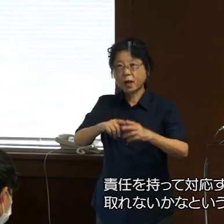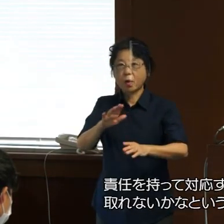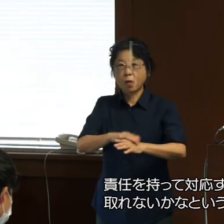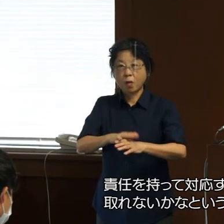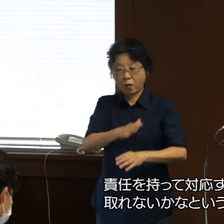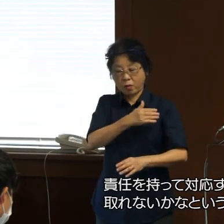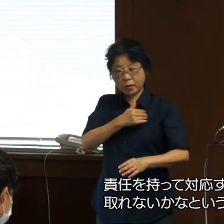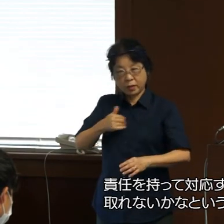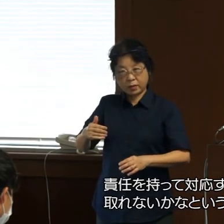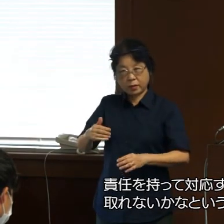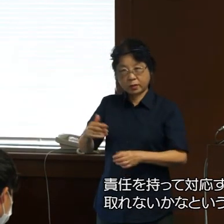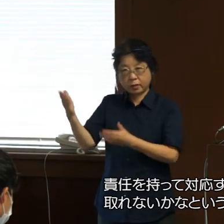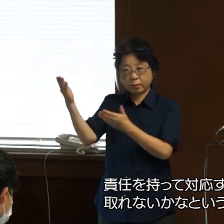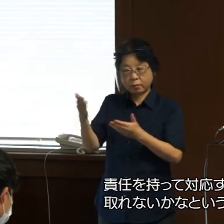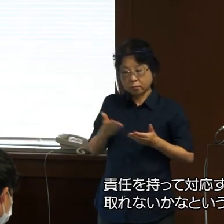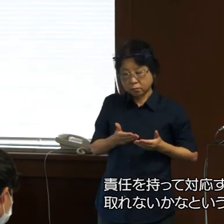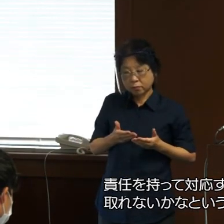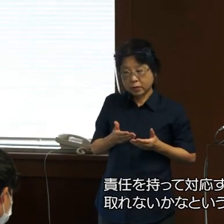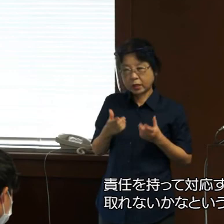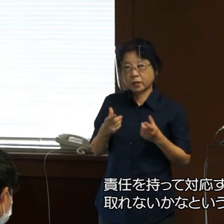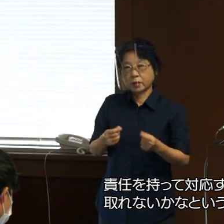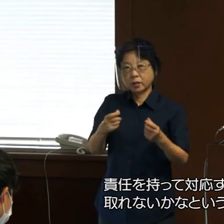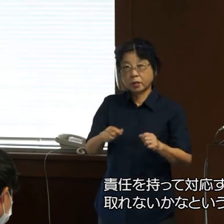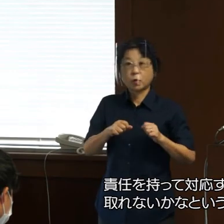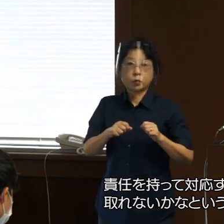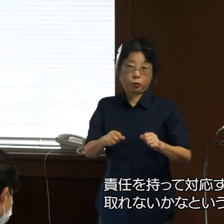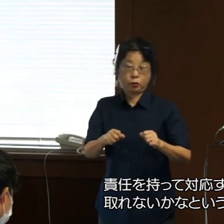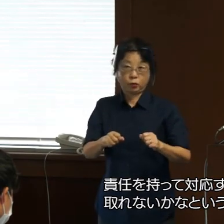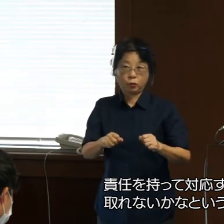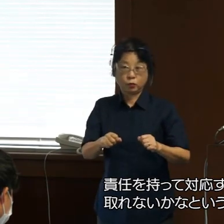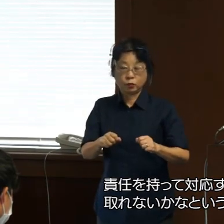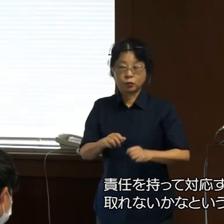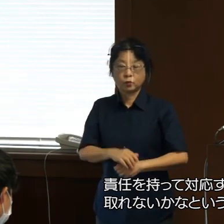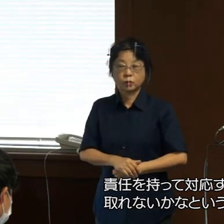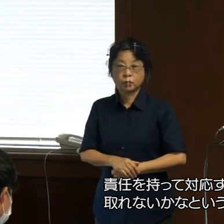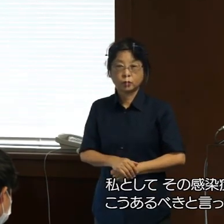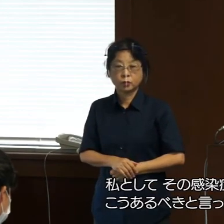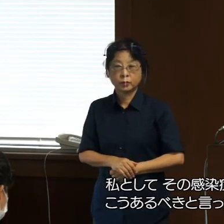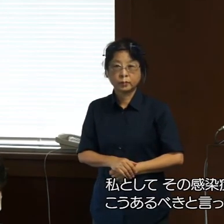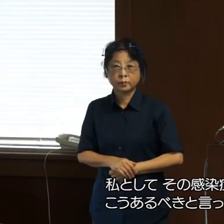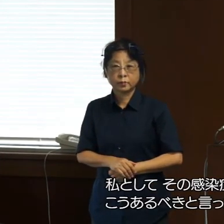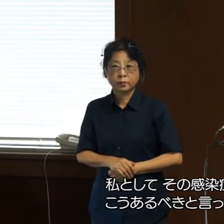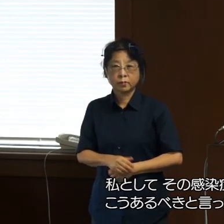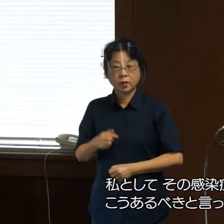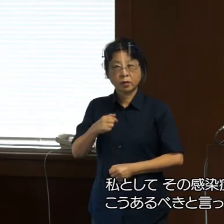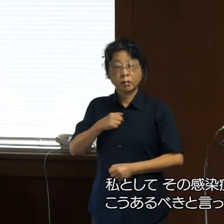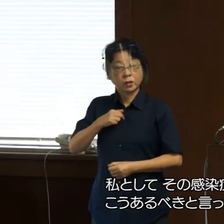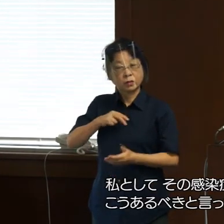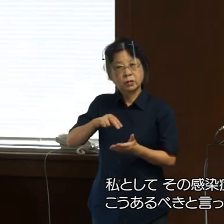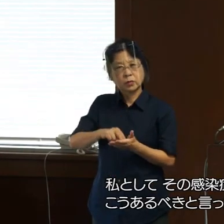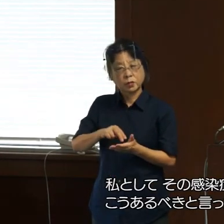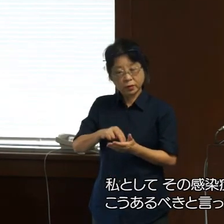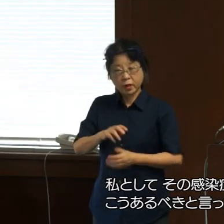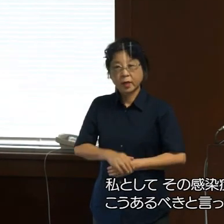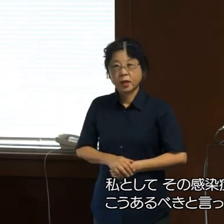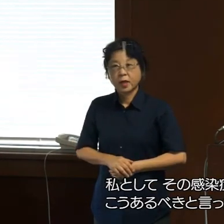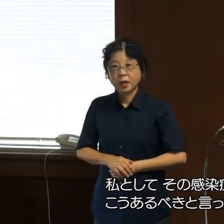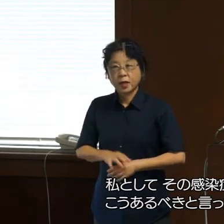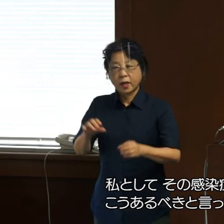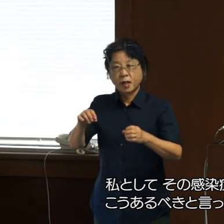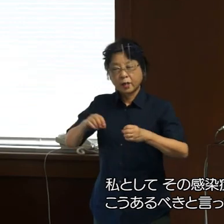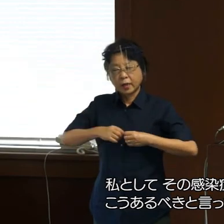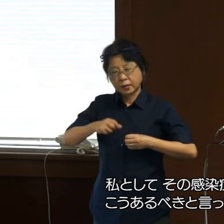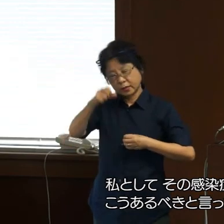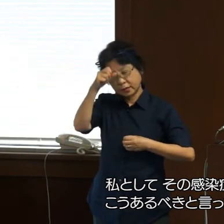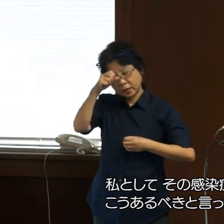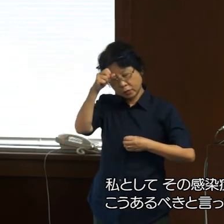々の方で責任を持って対応するのでという形が取れないかなということを申し上げたので、私として、その感染症についての